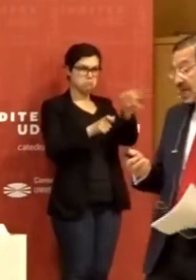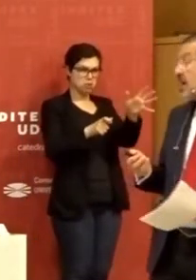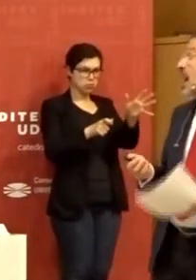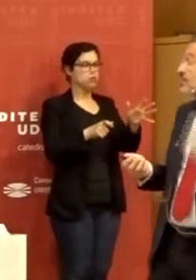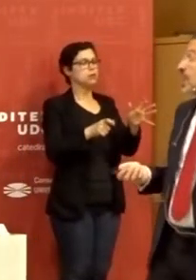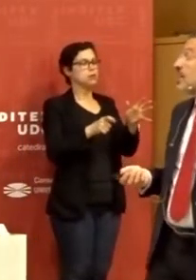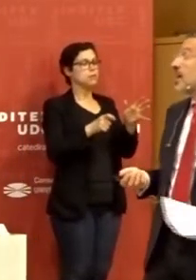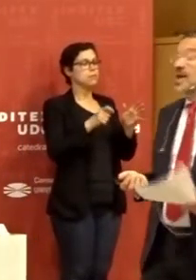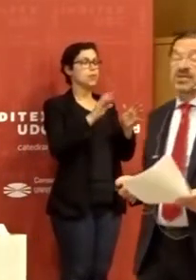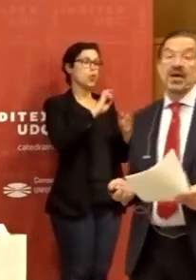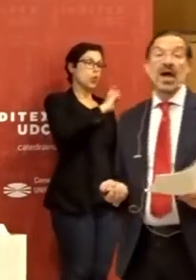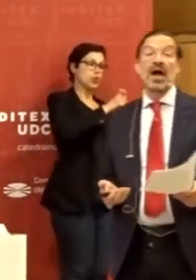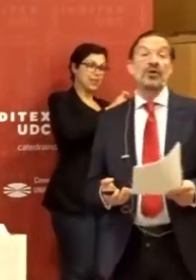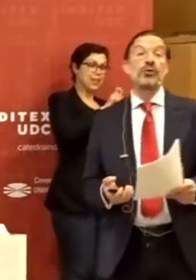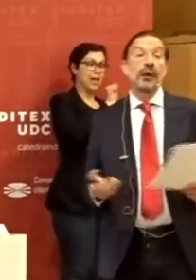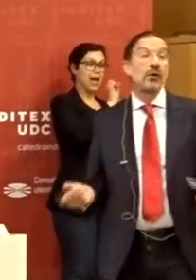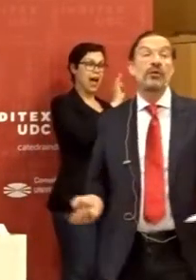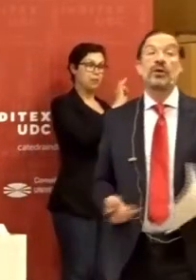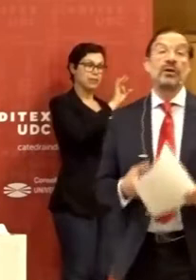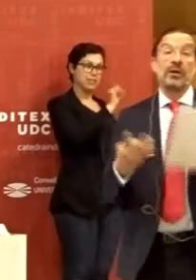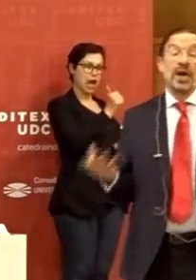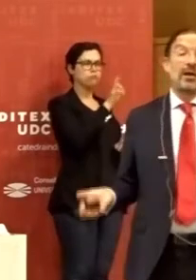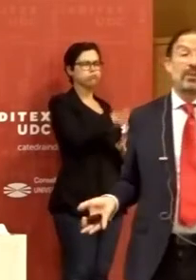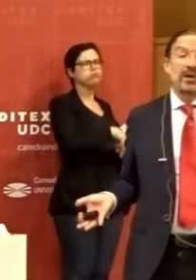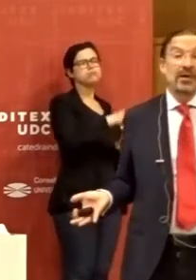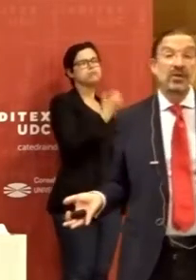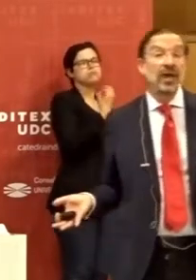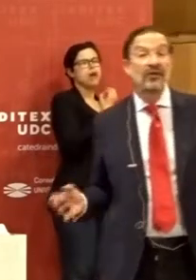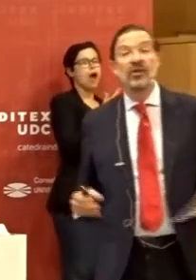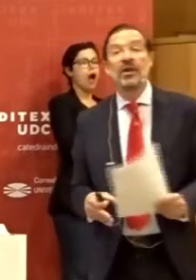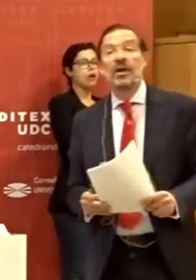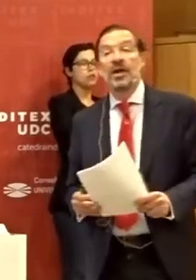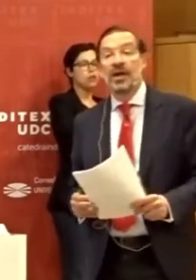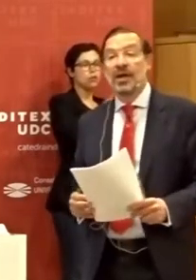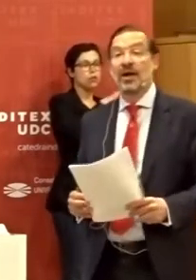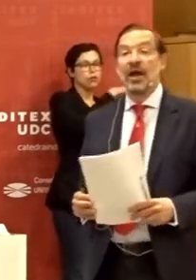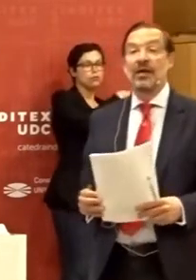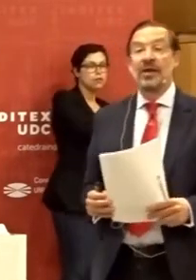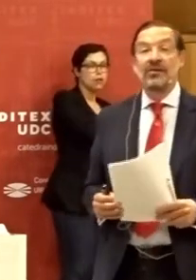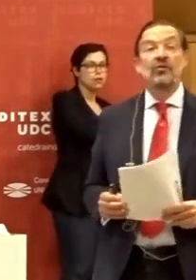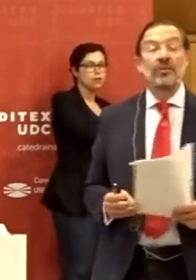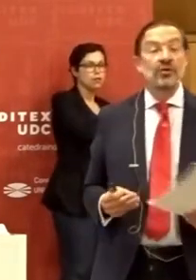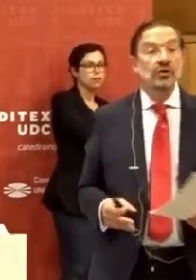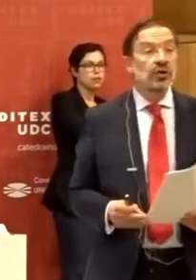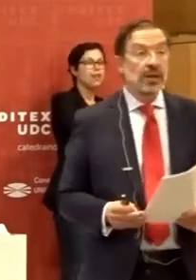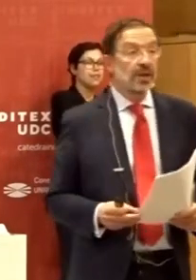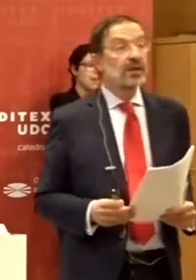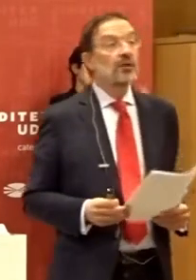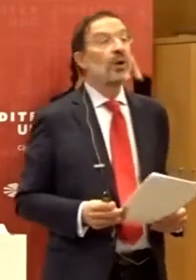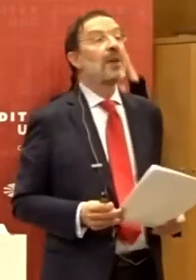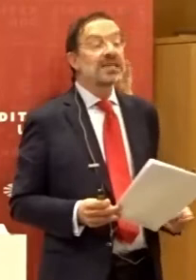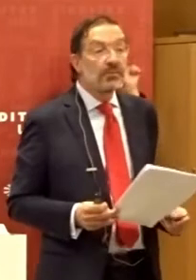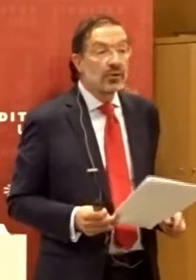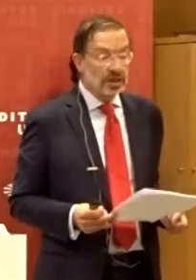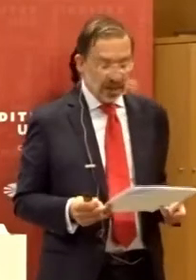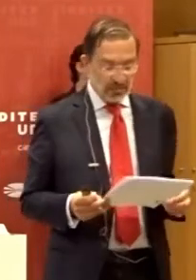Y APSA es la asociación, la entidad de atención a personas con discapacidad